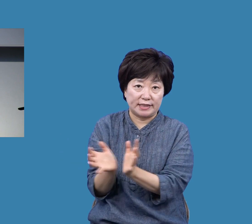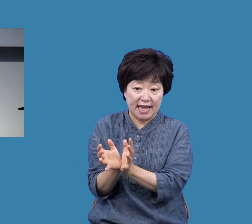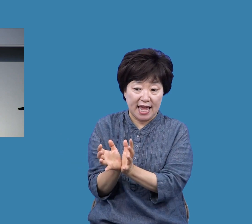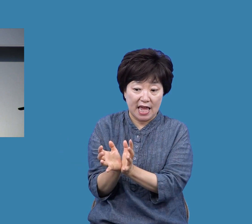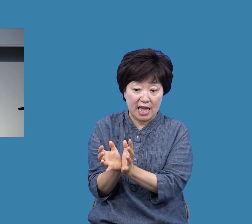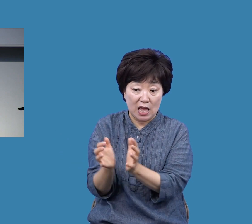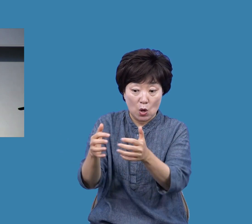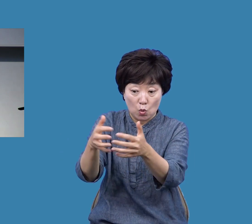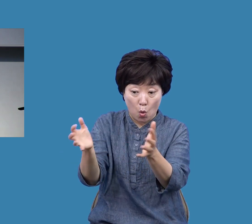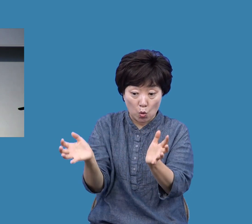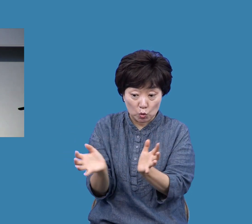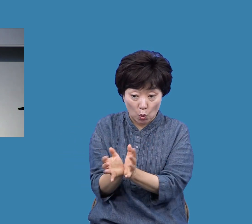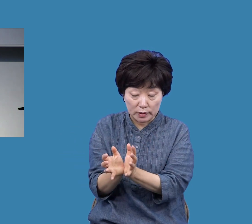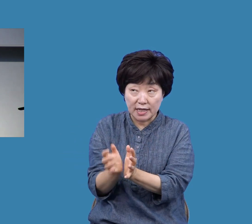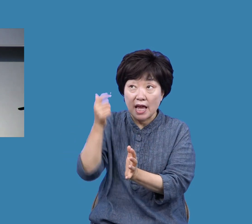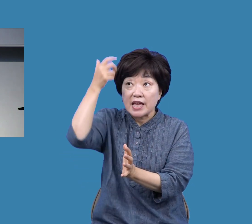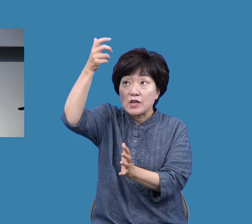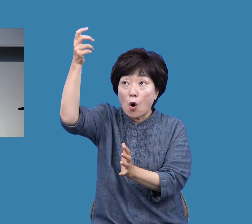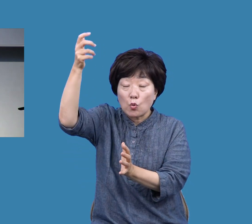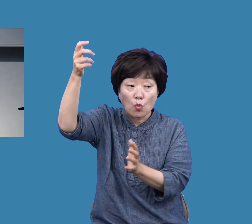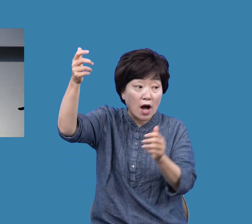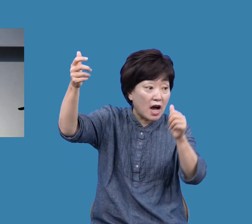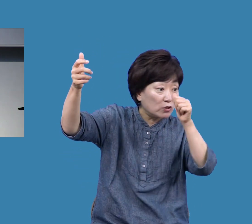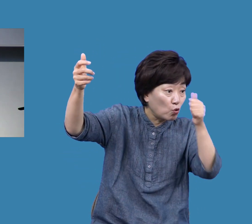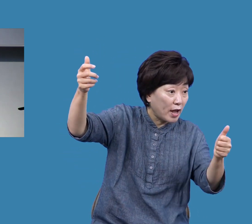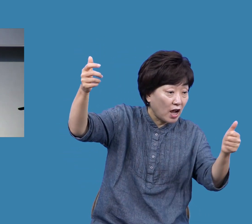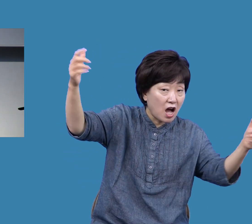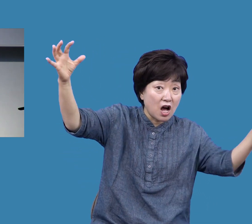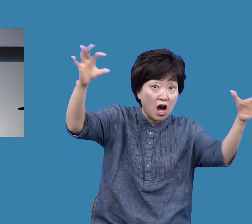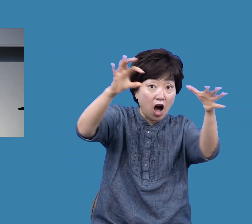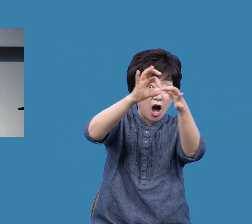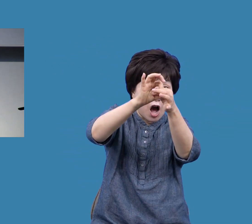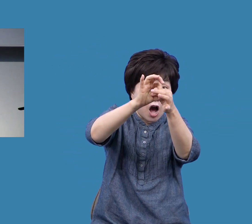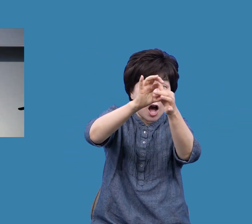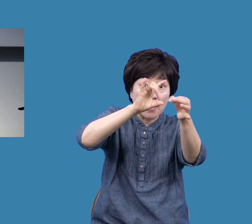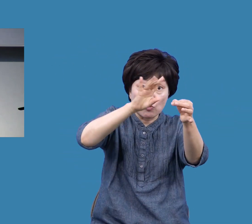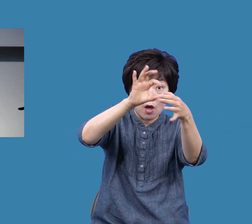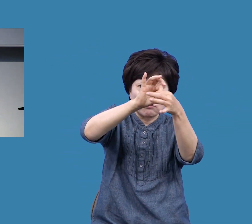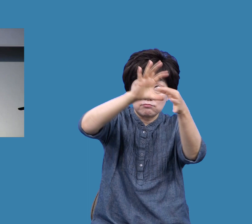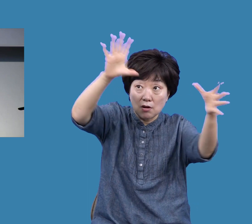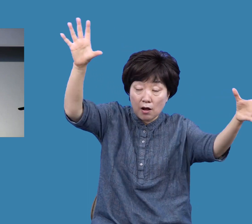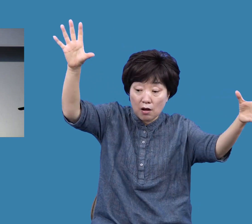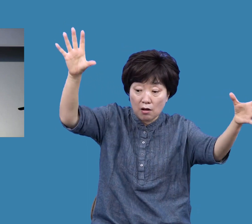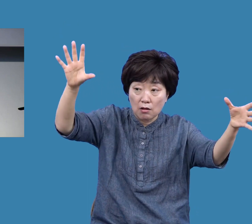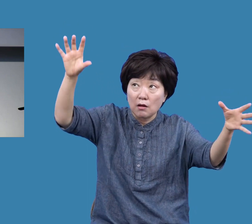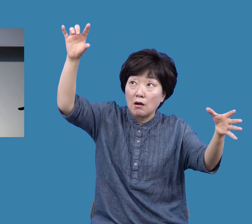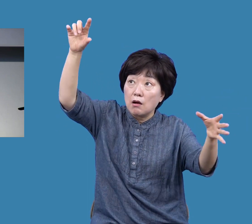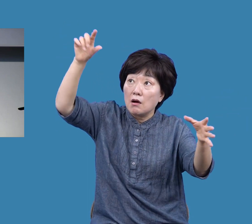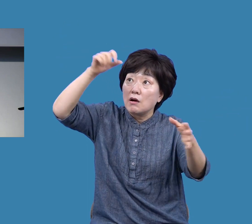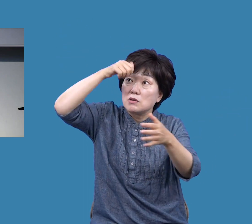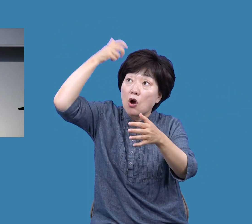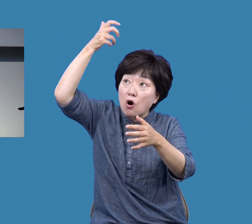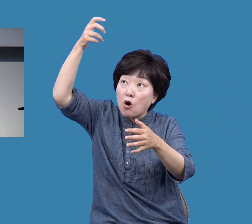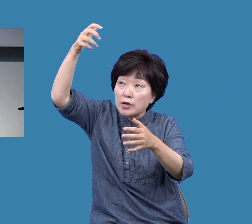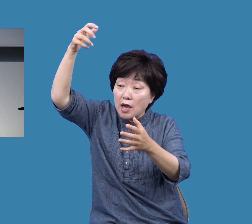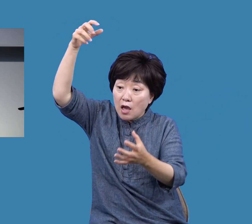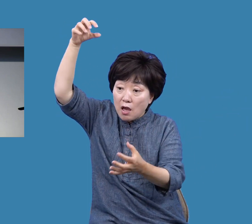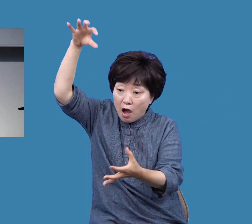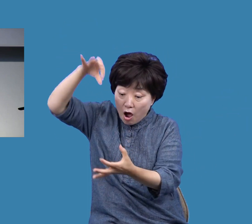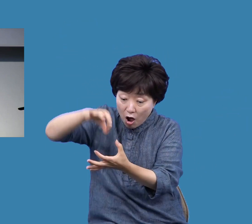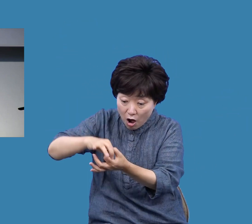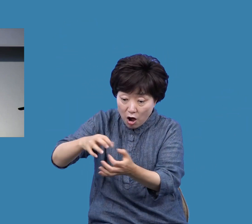근데 공동체가 죄하고 섞여버려. 그럼 무슨 일이 벌어지겠어요? 이 연결고리가 끊어지는 거예요.